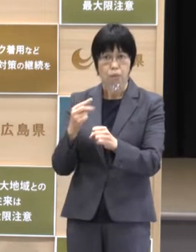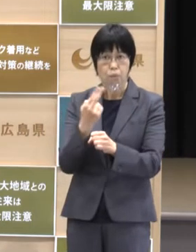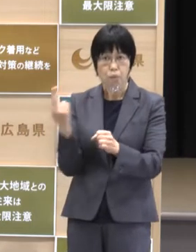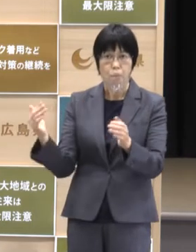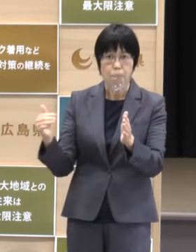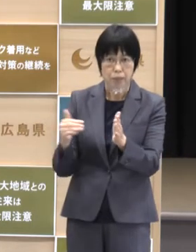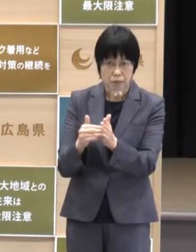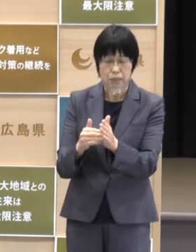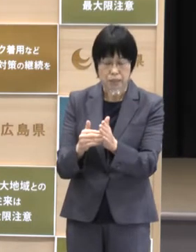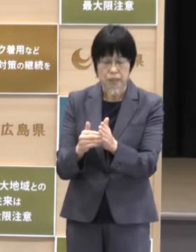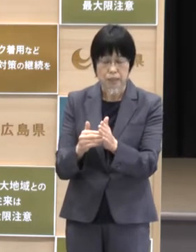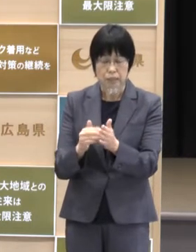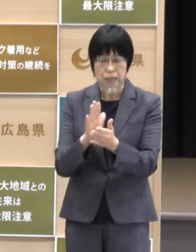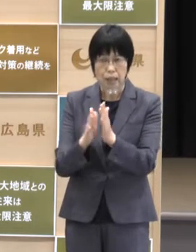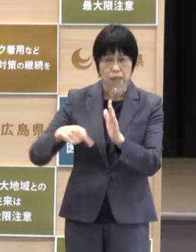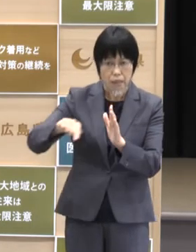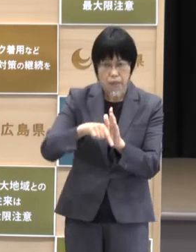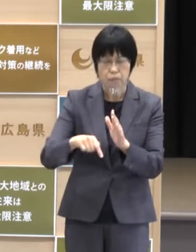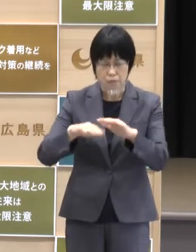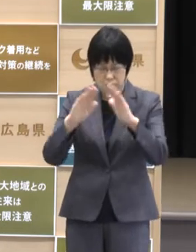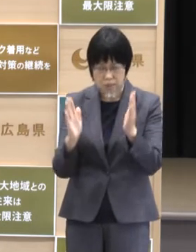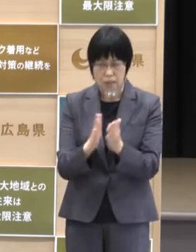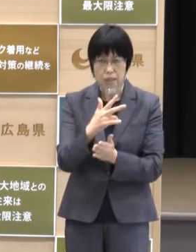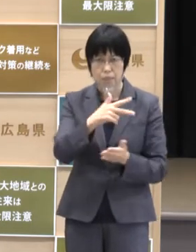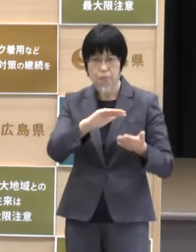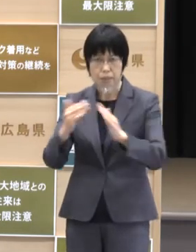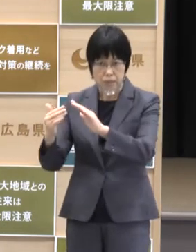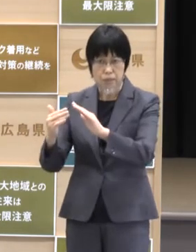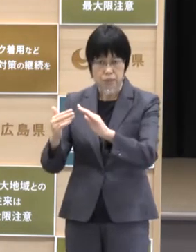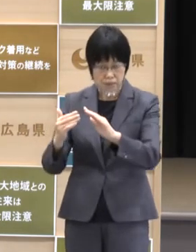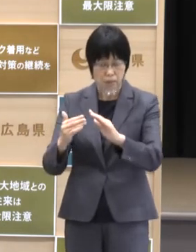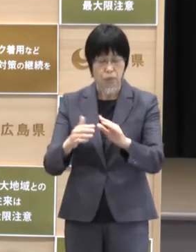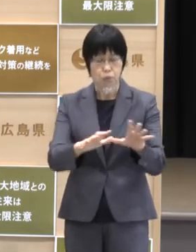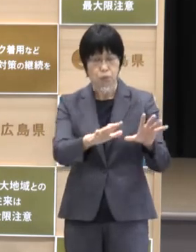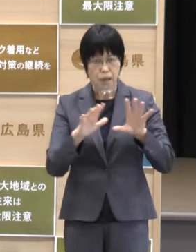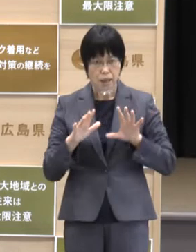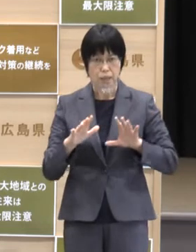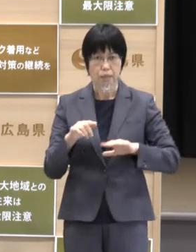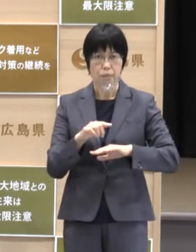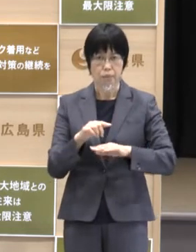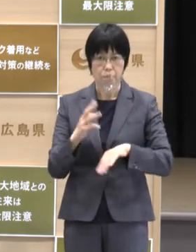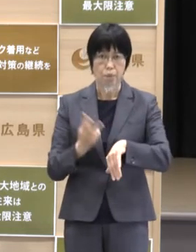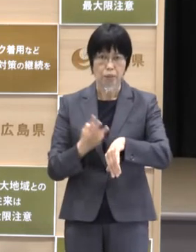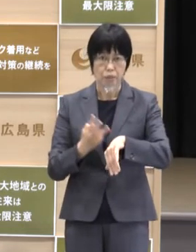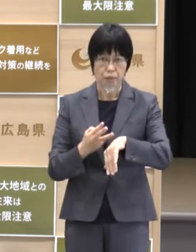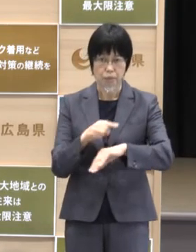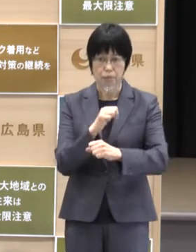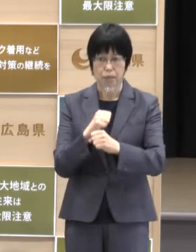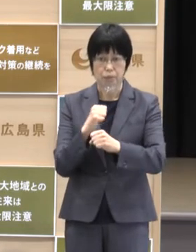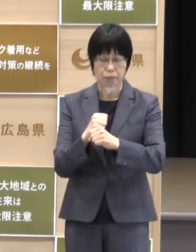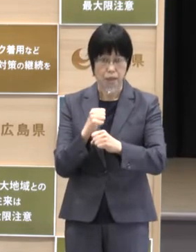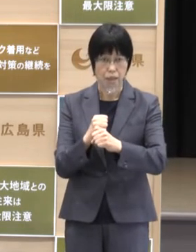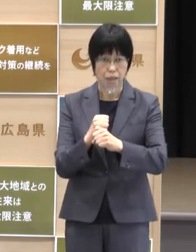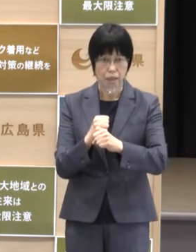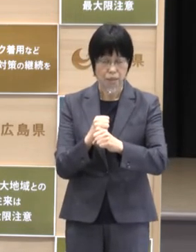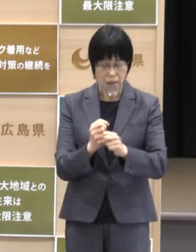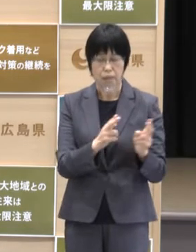に県内の全市町で避難者の受け入れマニュアルは策定が終わってまして、体制は